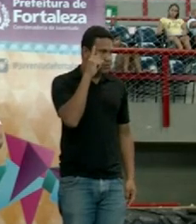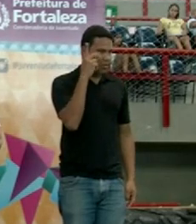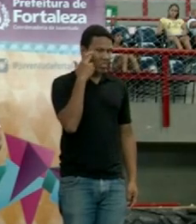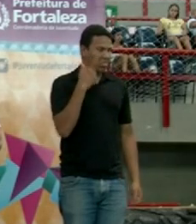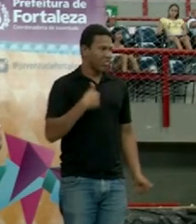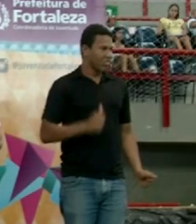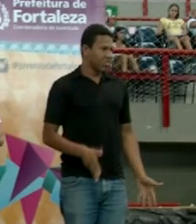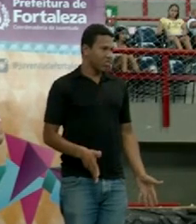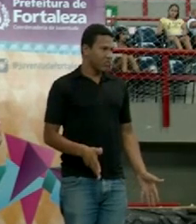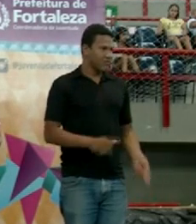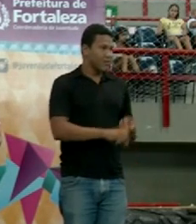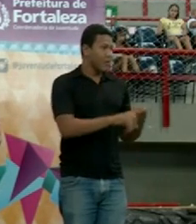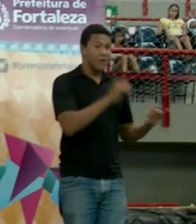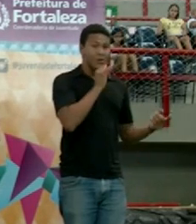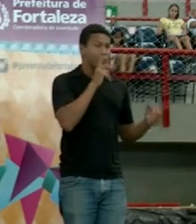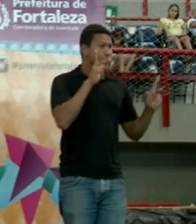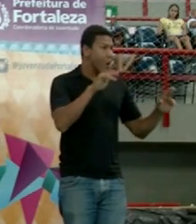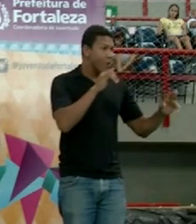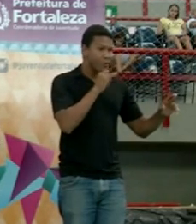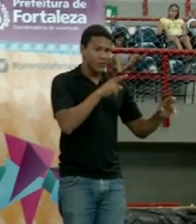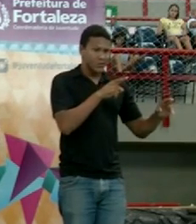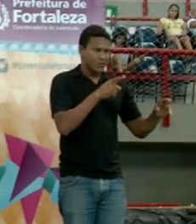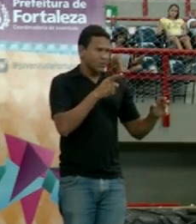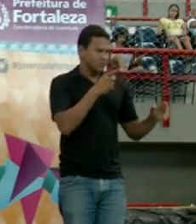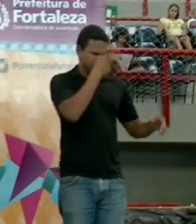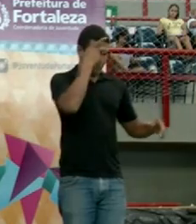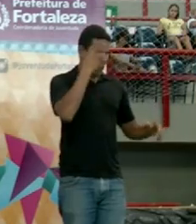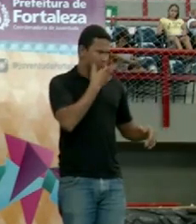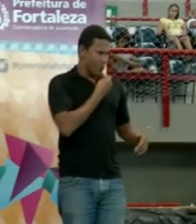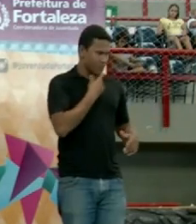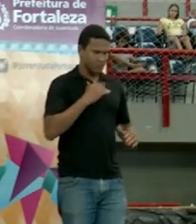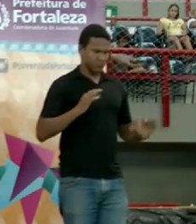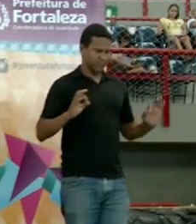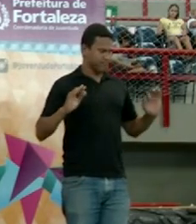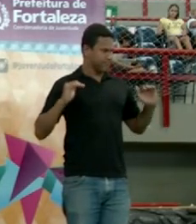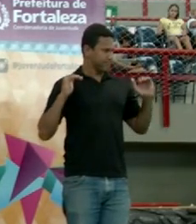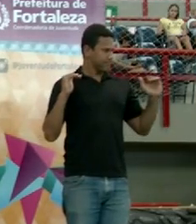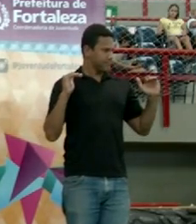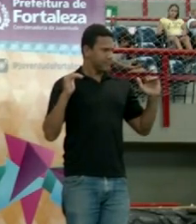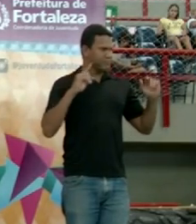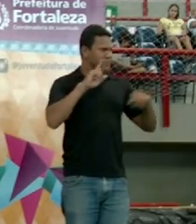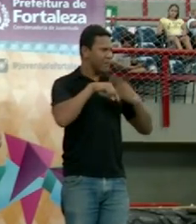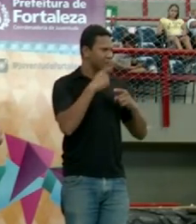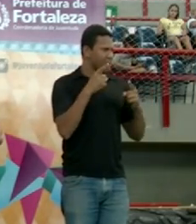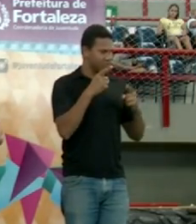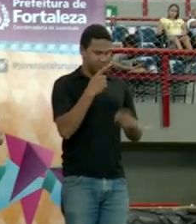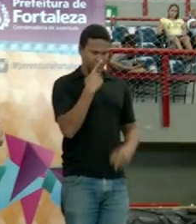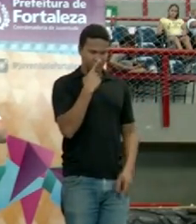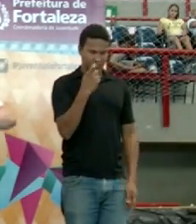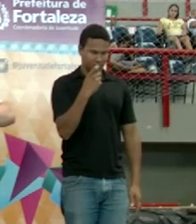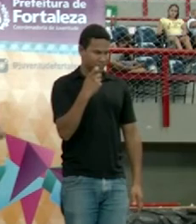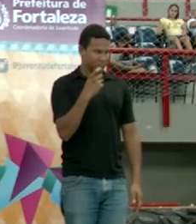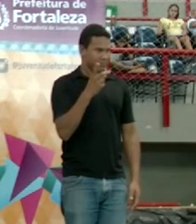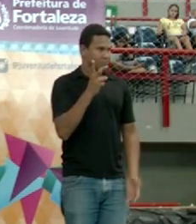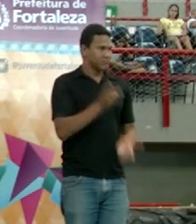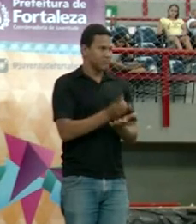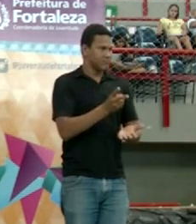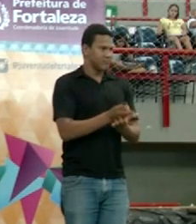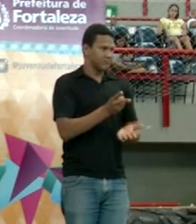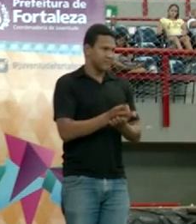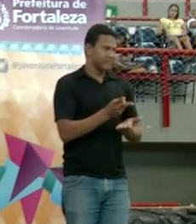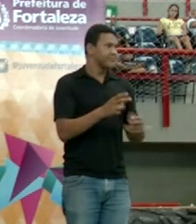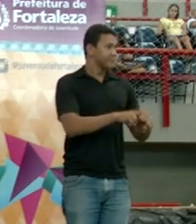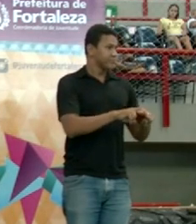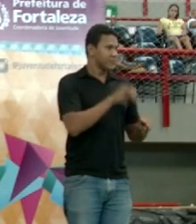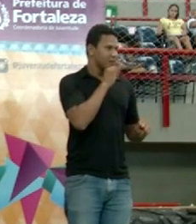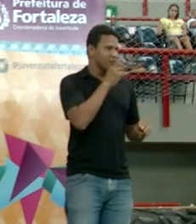tá? O noivo também, no dia tá todo pai d'égua, depois é aquele, tá certo? Eles não